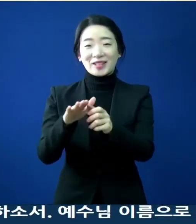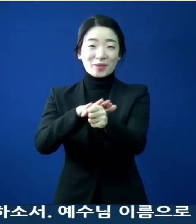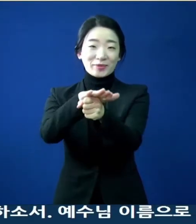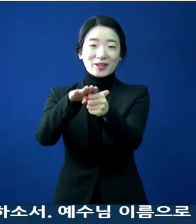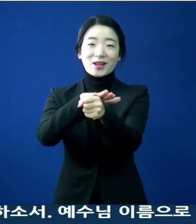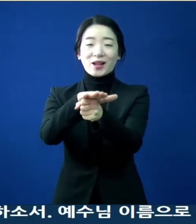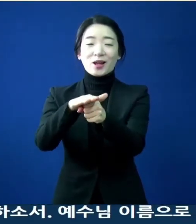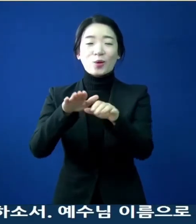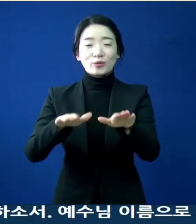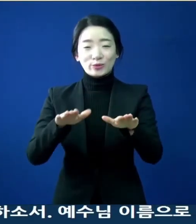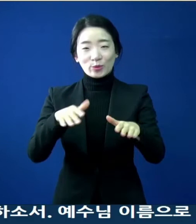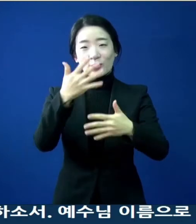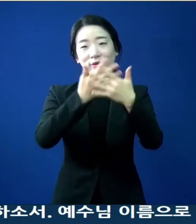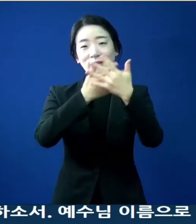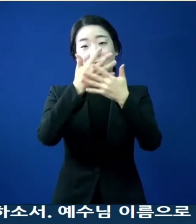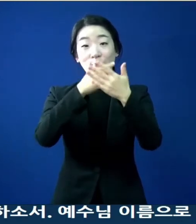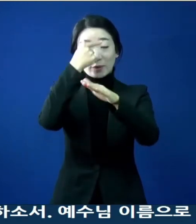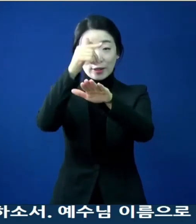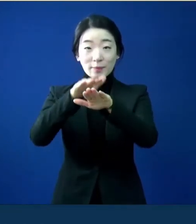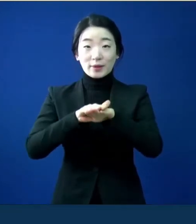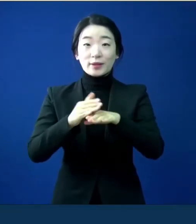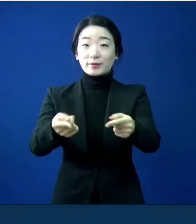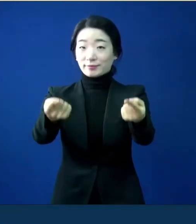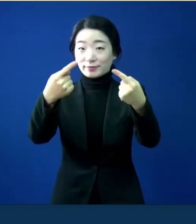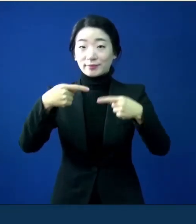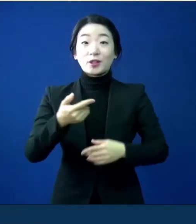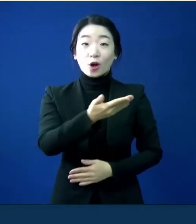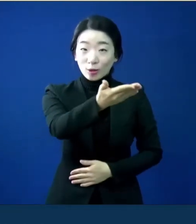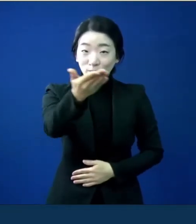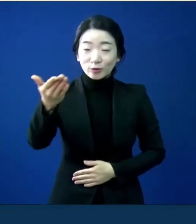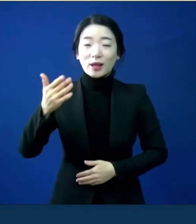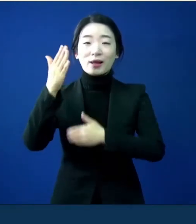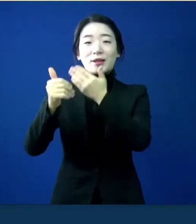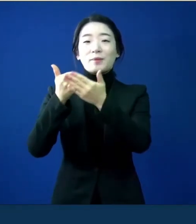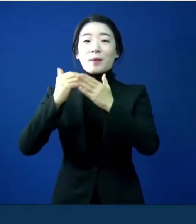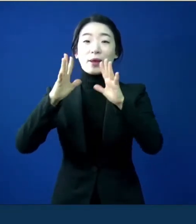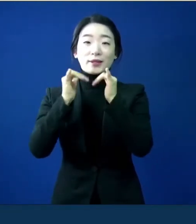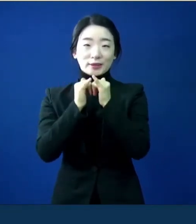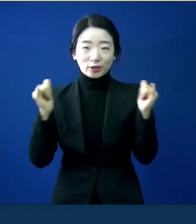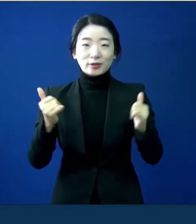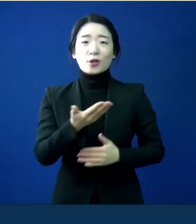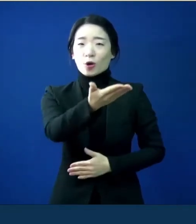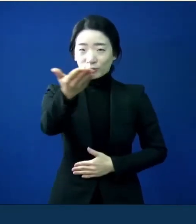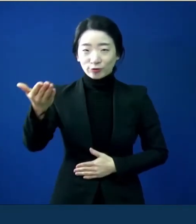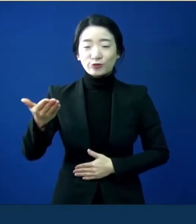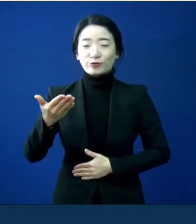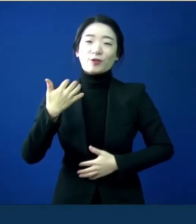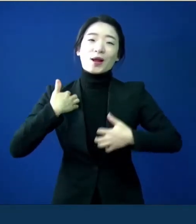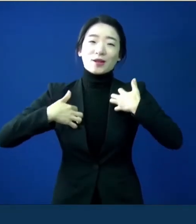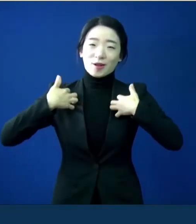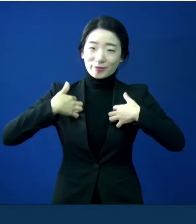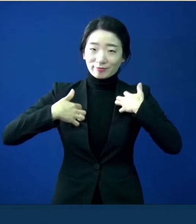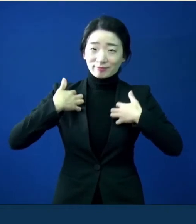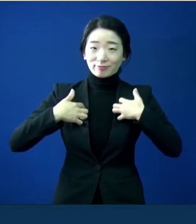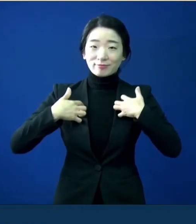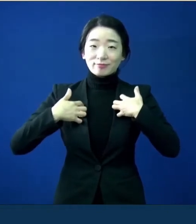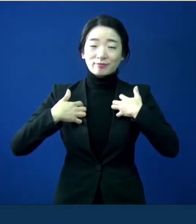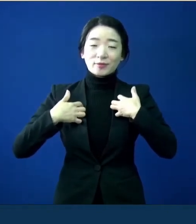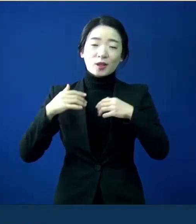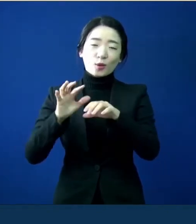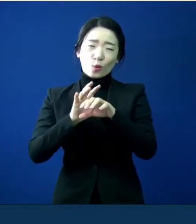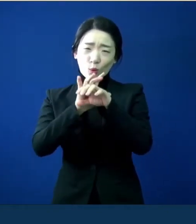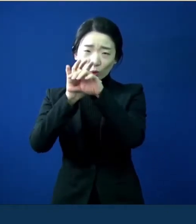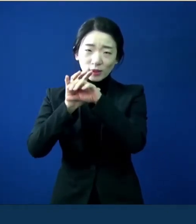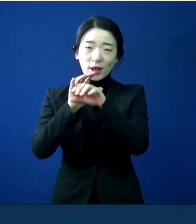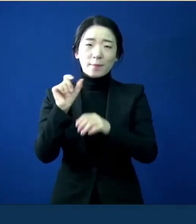오늘도 실시간 영상으로 주님 앞에 나온 충현의 가족들, 하나님의 백성들 환영합니다. 코로나19